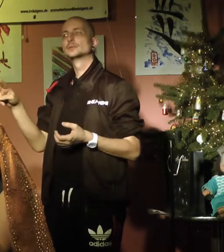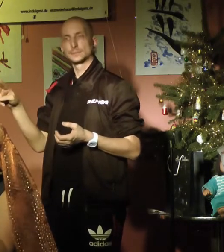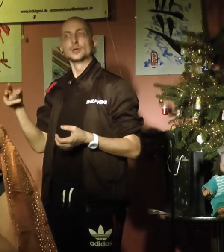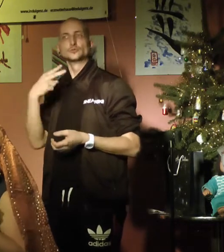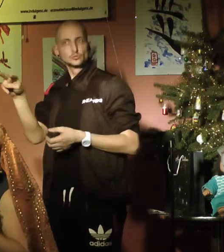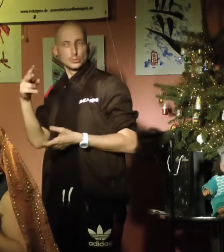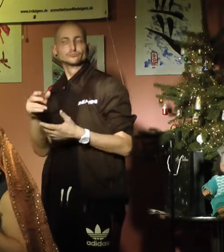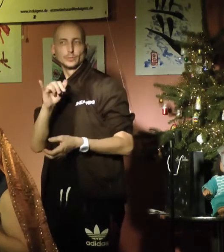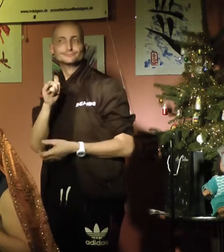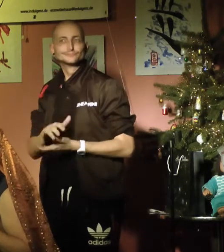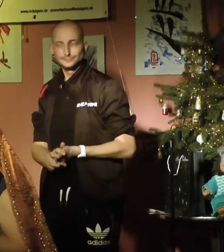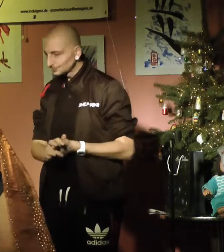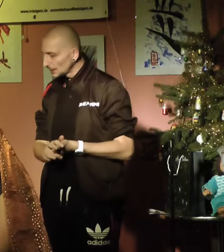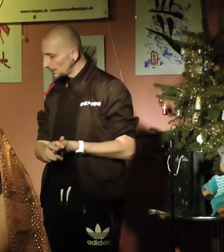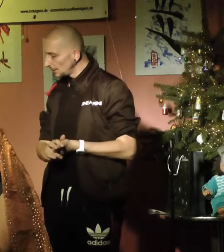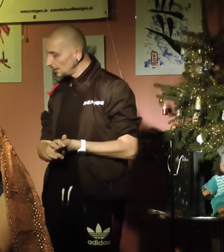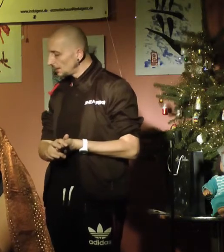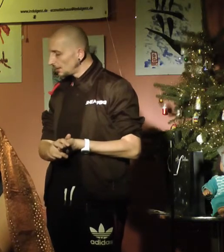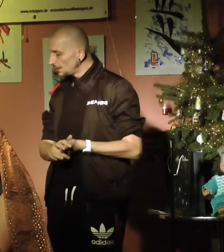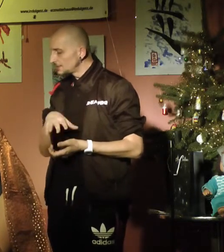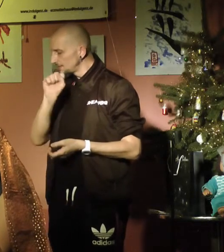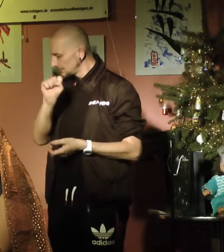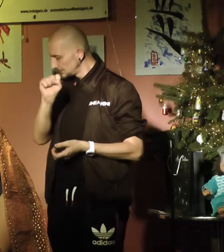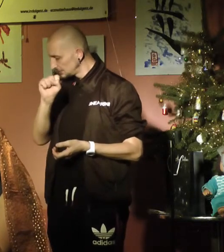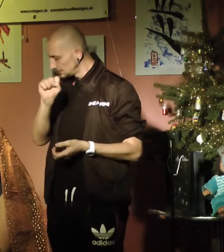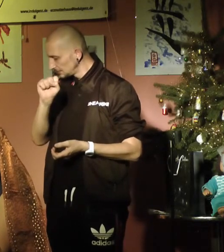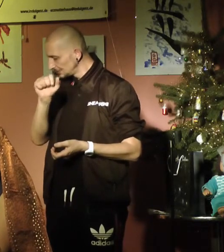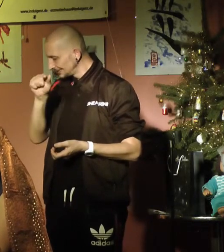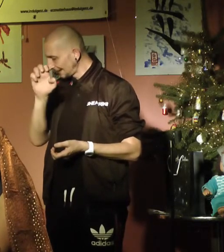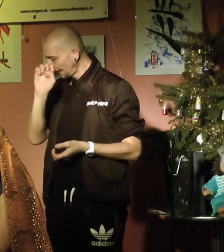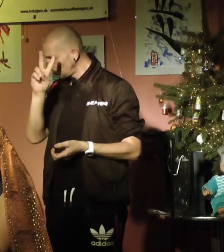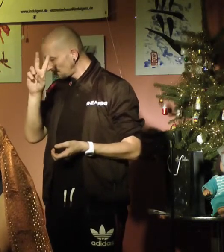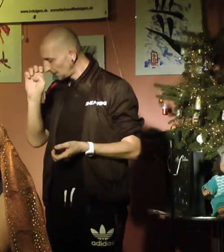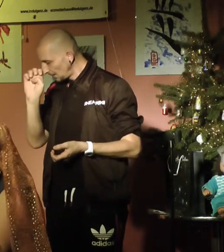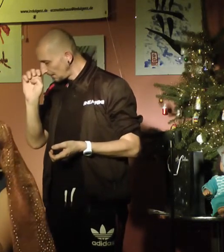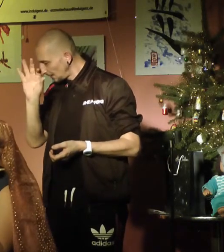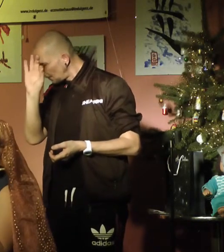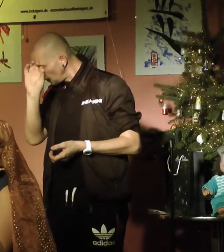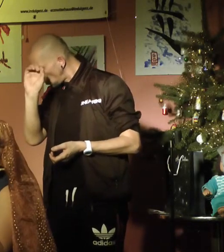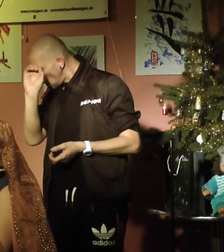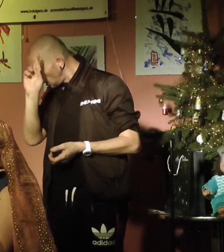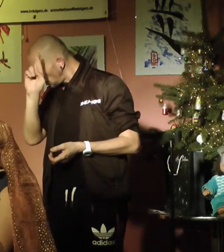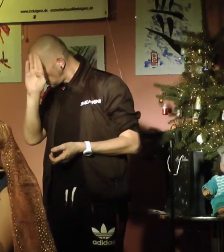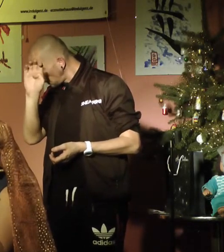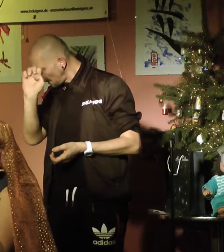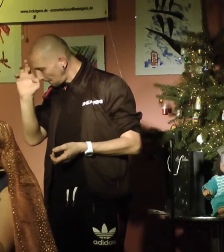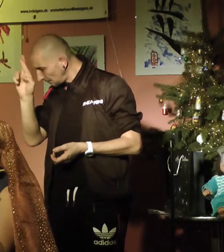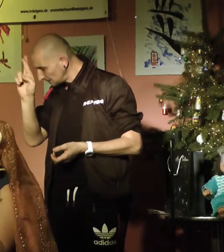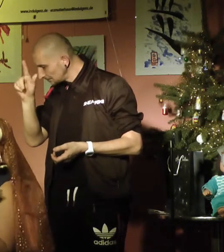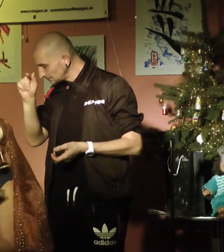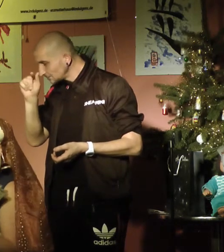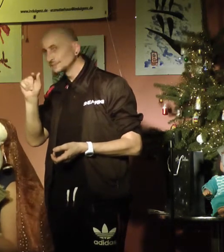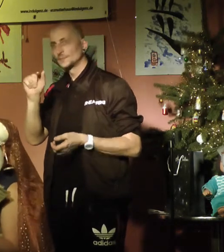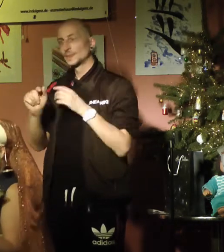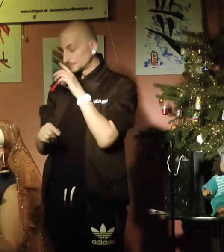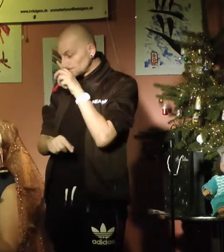2000, großartig. Steve Forbert, nie gehört, The American in Me, der hat mal bestimmt Pornos gemacht. The American in Me,